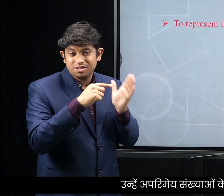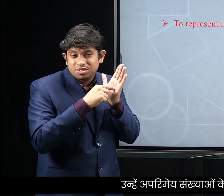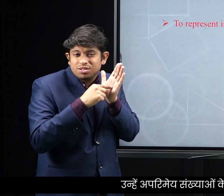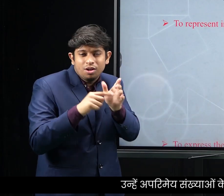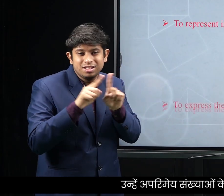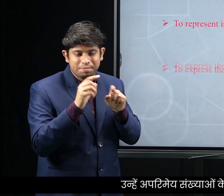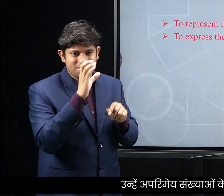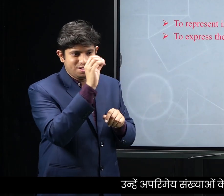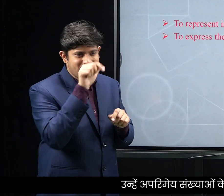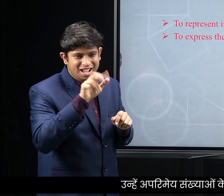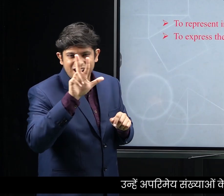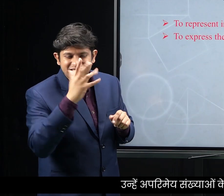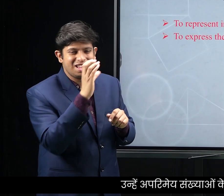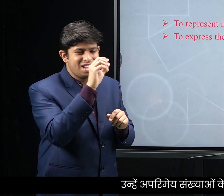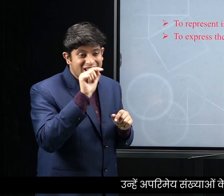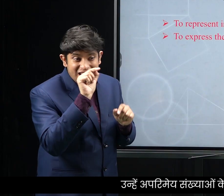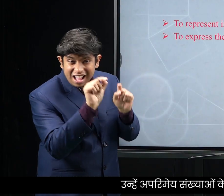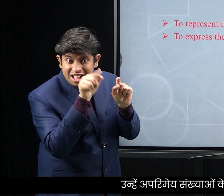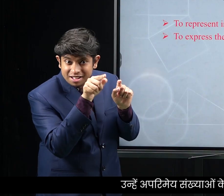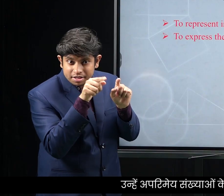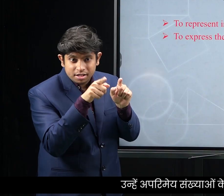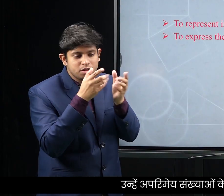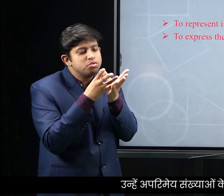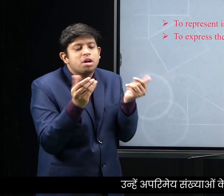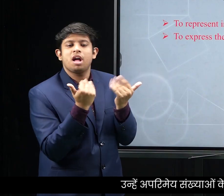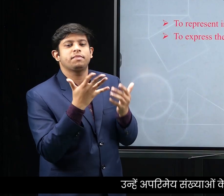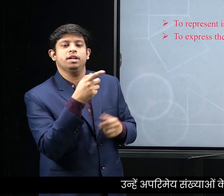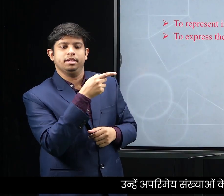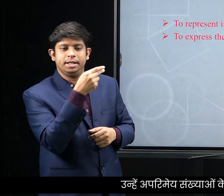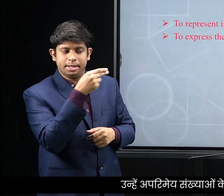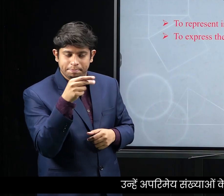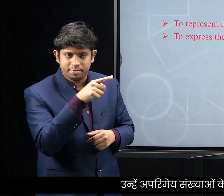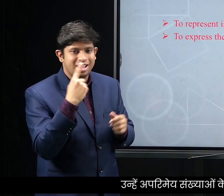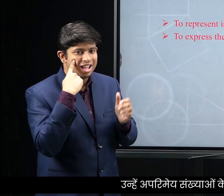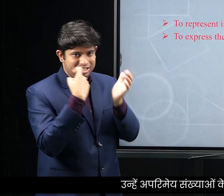और उन्हें अपरिमेय संख्याओं के दशमलव रूप में व्यक्त करना।